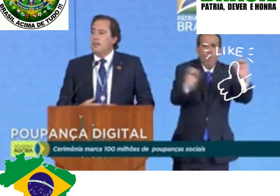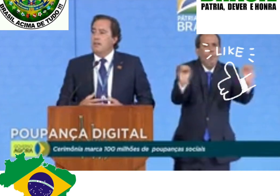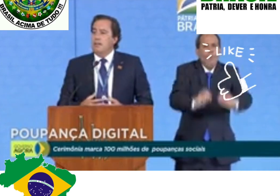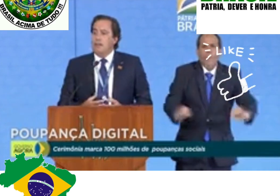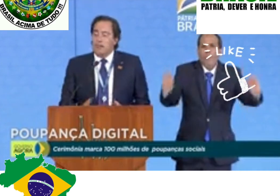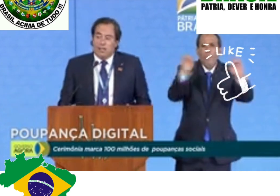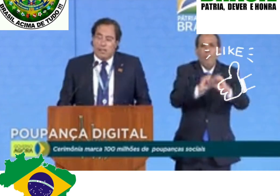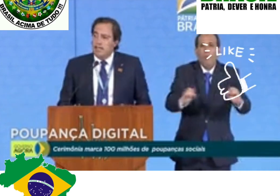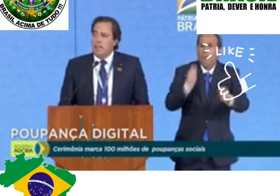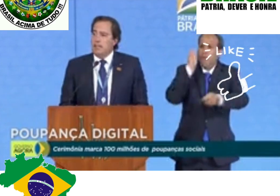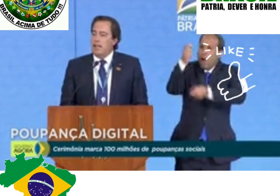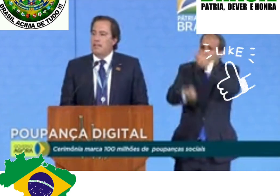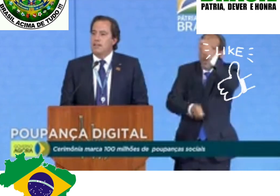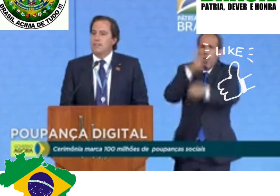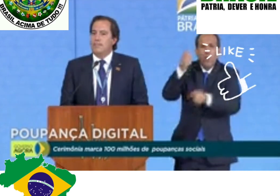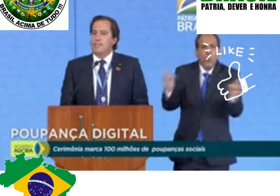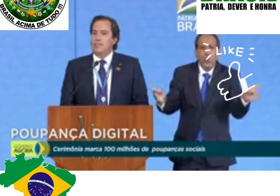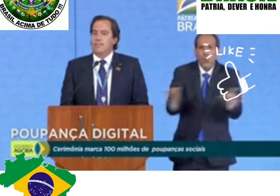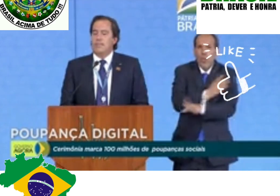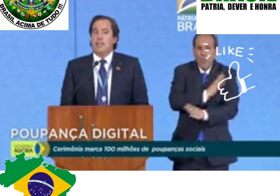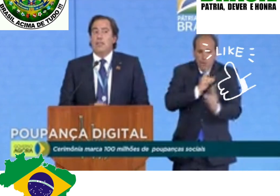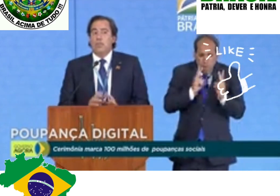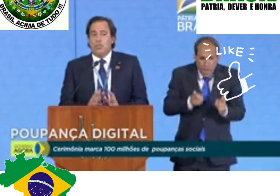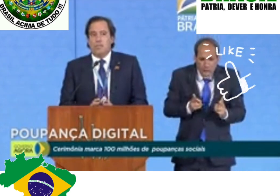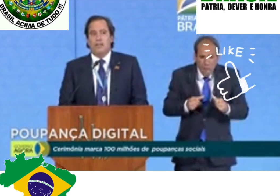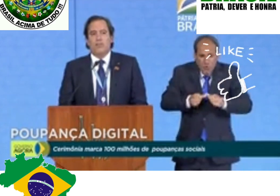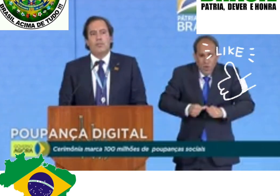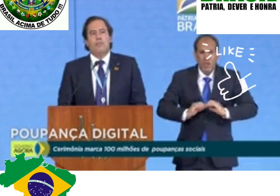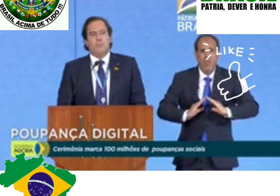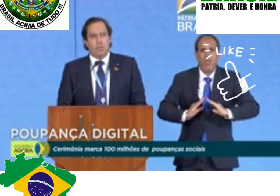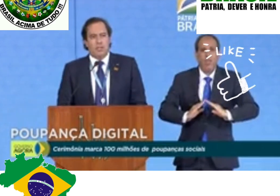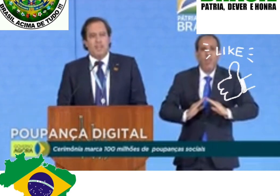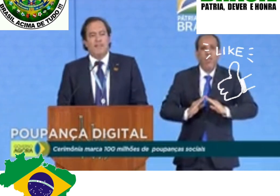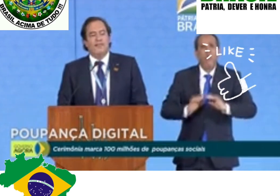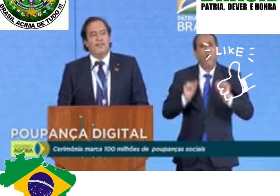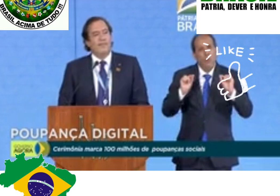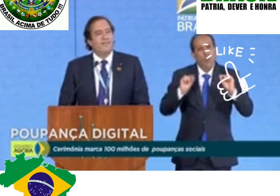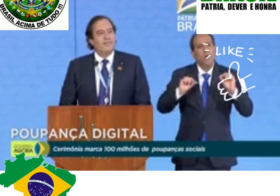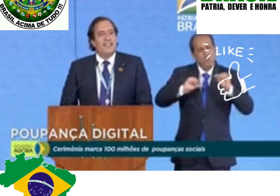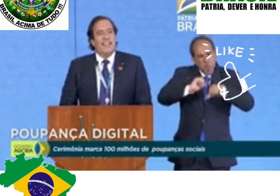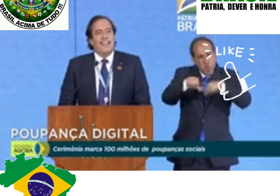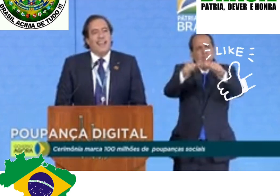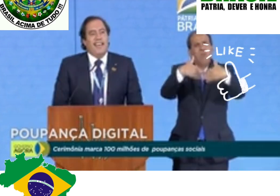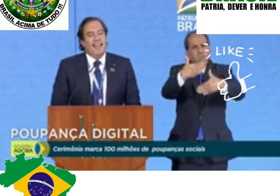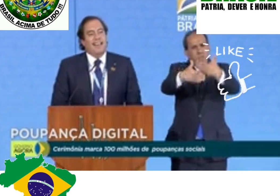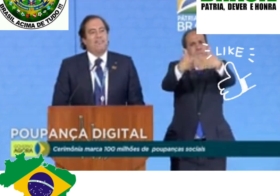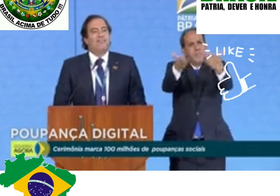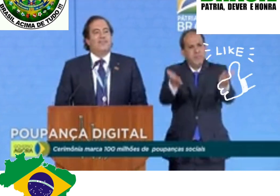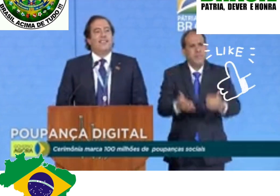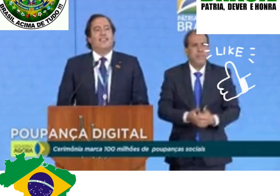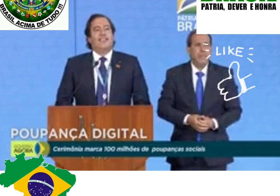Pix, sem sair de casa. Então, isso é uma revolução. Pode passar, por favor.